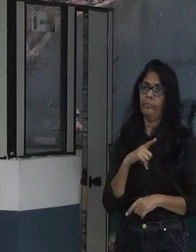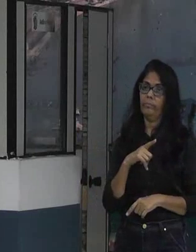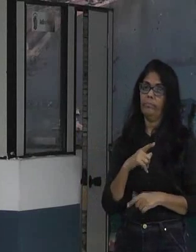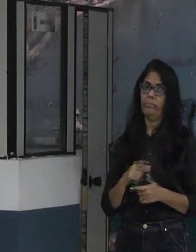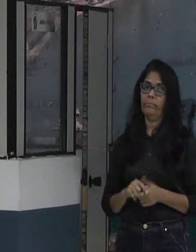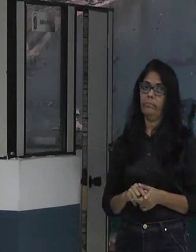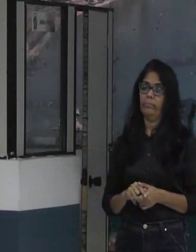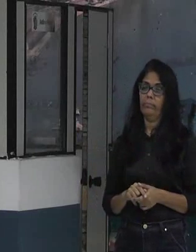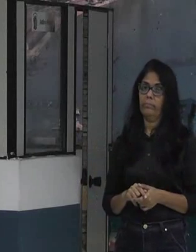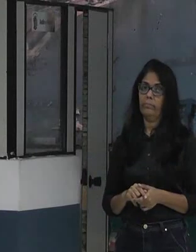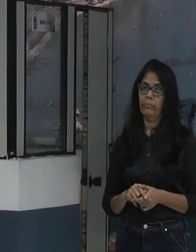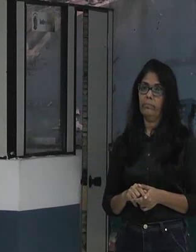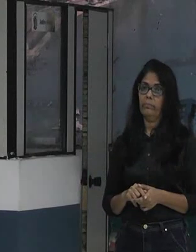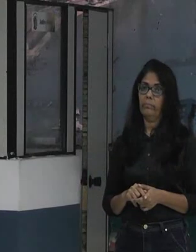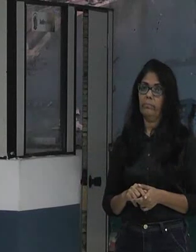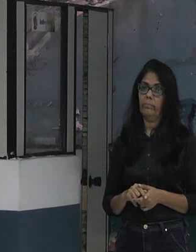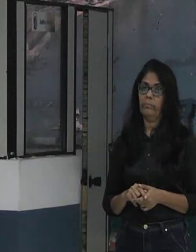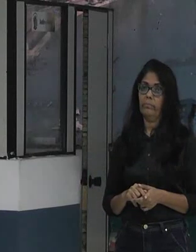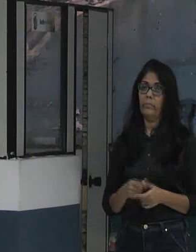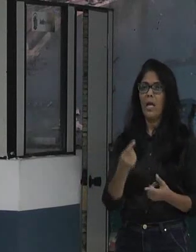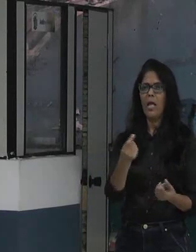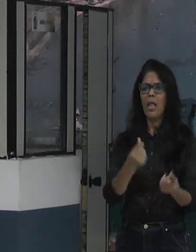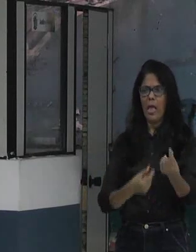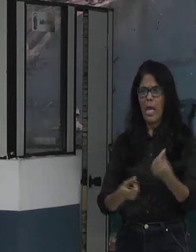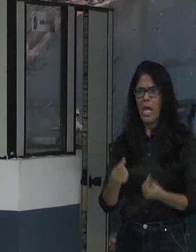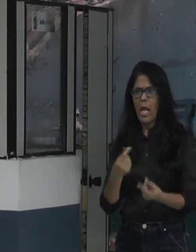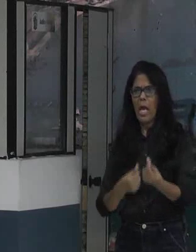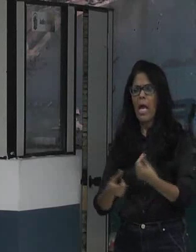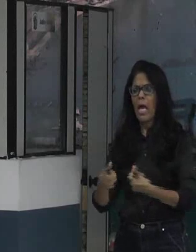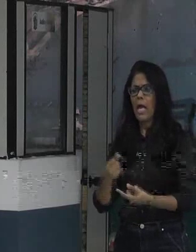Quanto Ilhéus vai arrecadar com esse projeto?